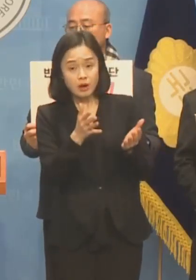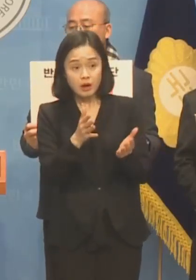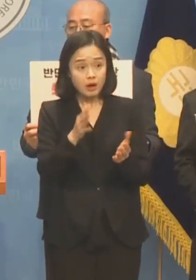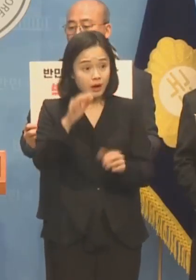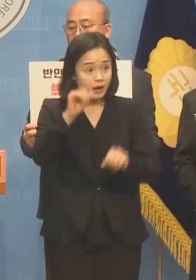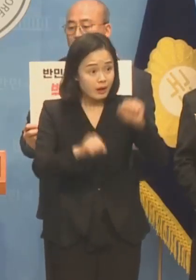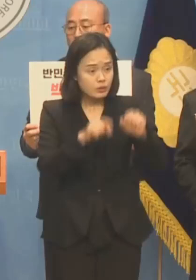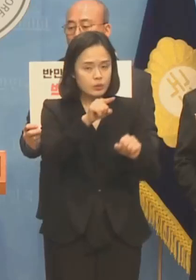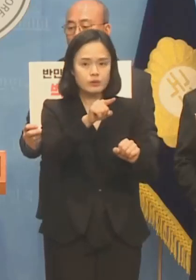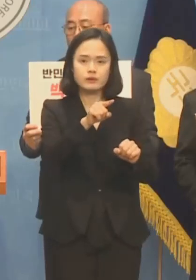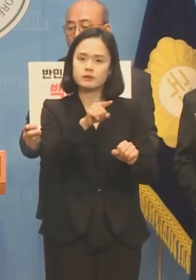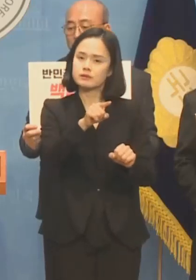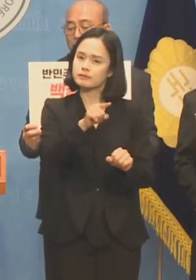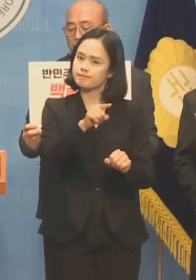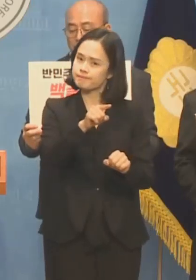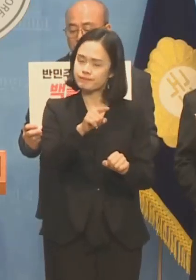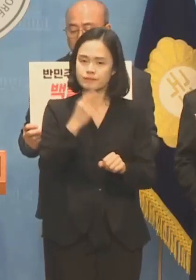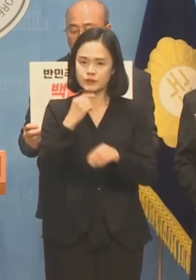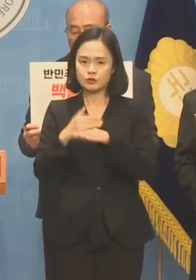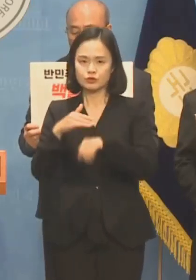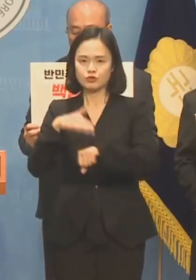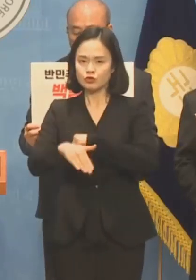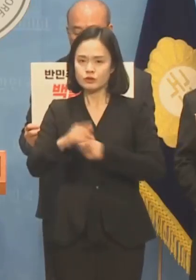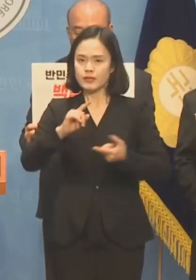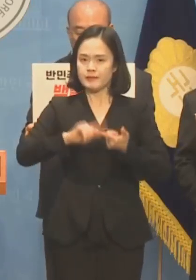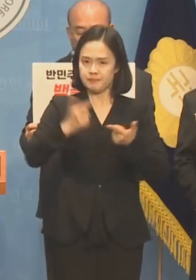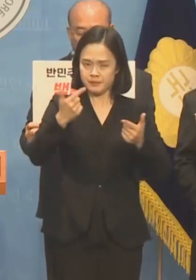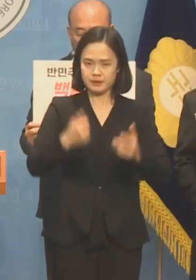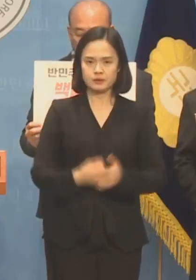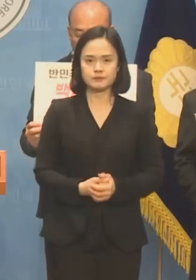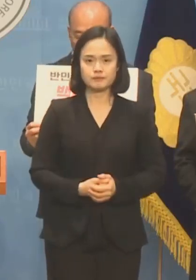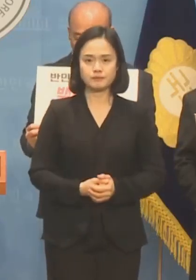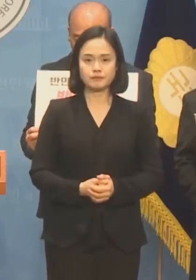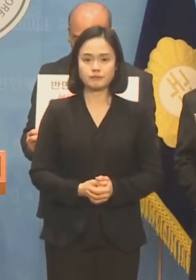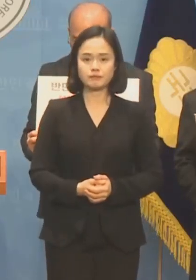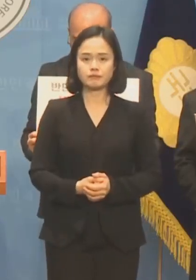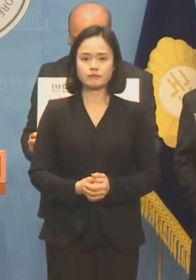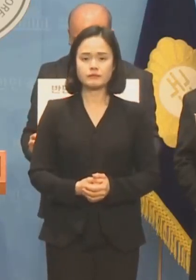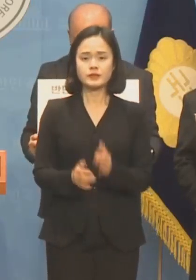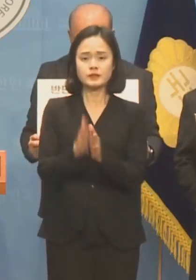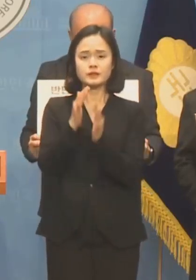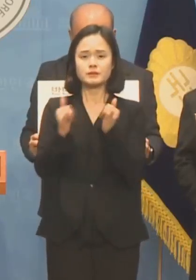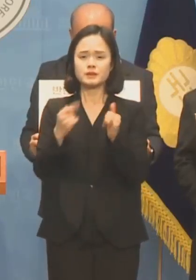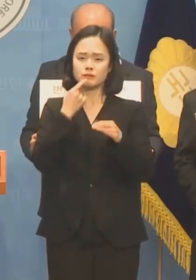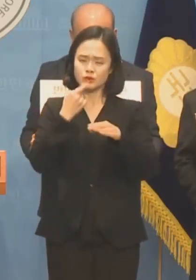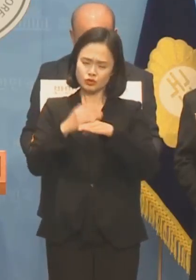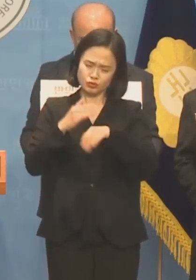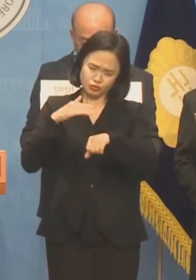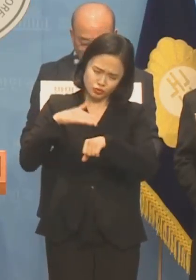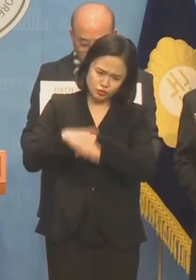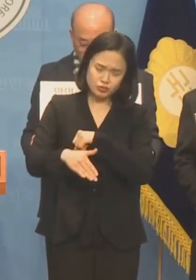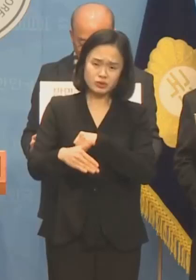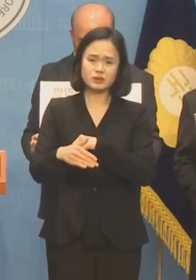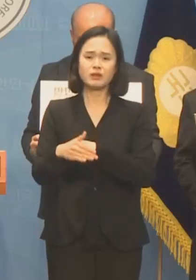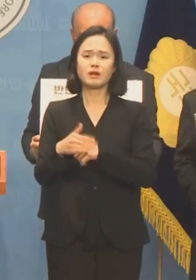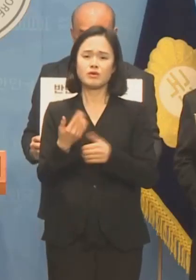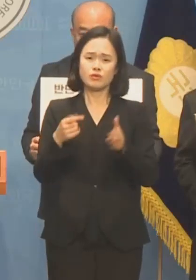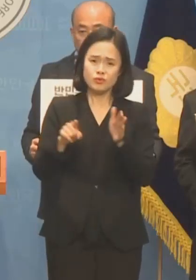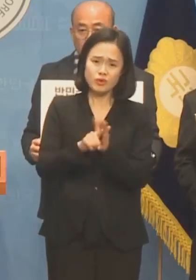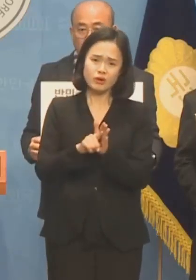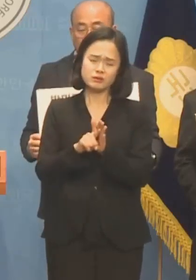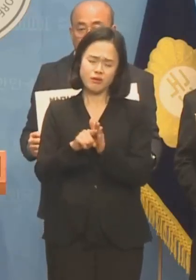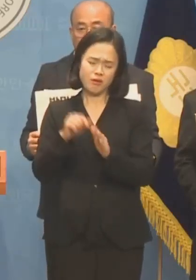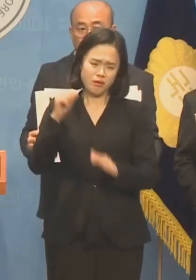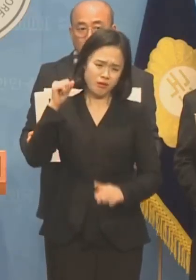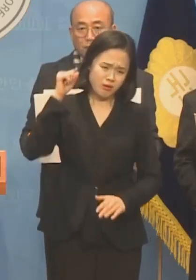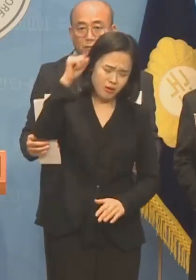민주주의를 부정하고 민주주의를 지키기 위해 거리로 나선 수백만 시민들을 부정하며 폭력단체를